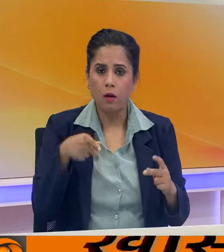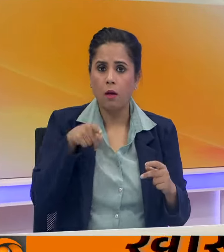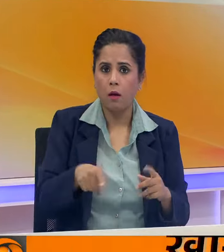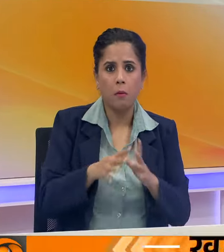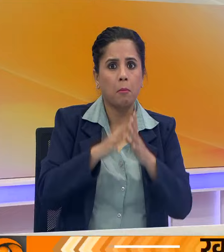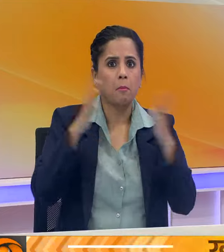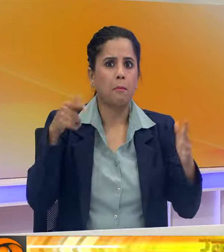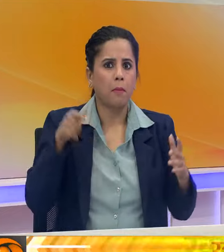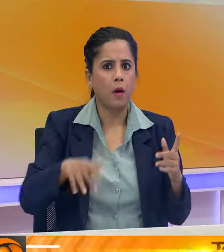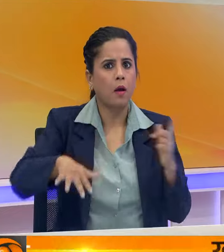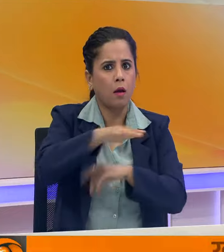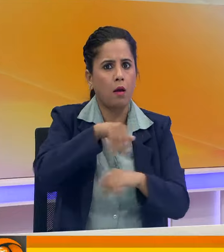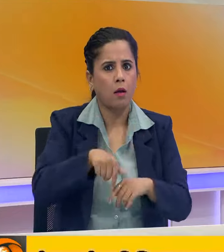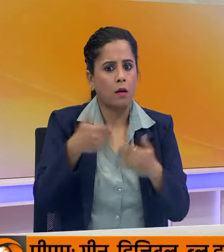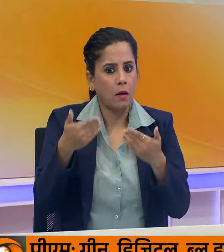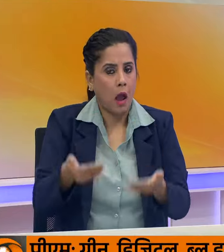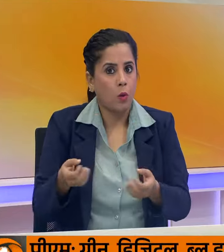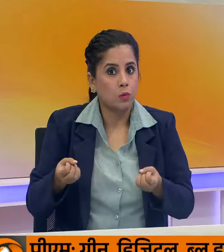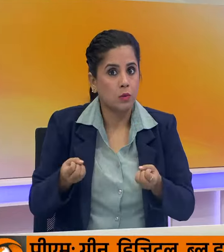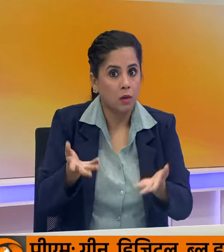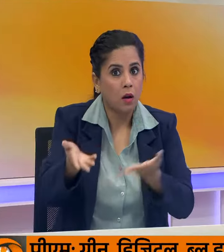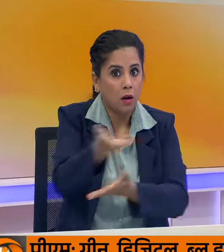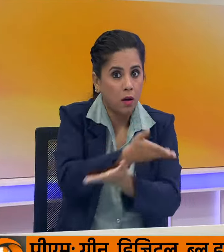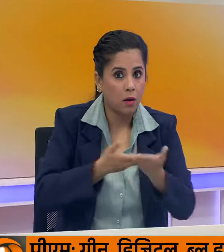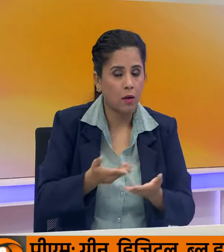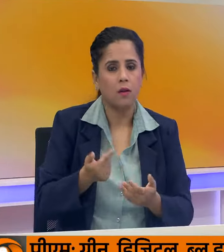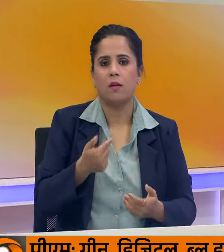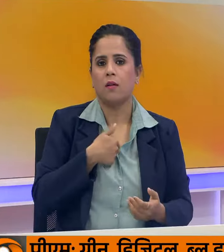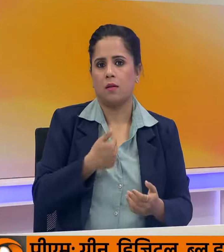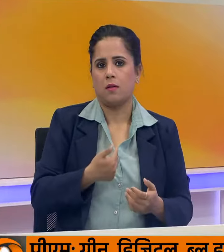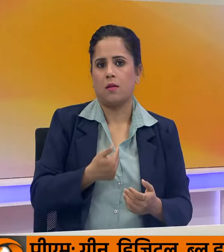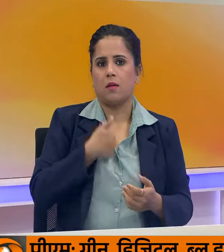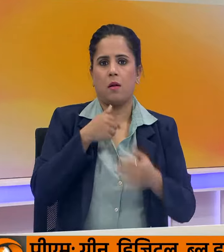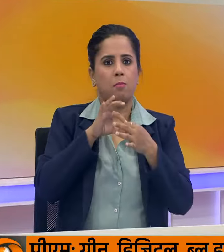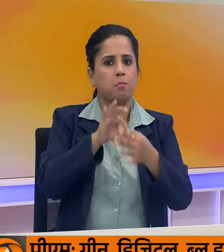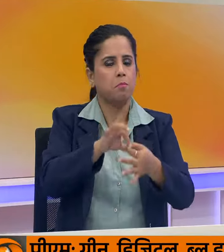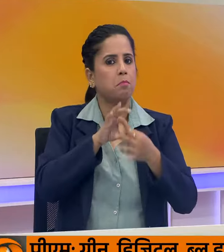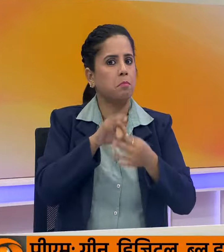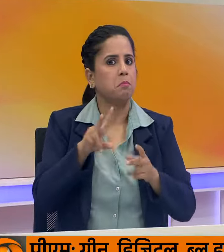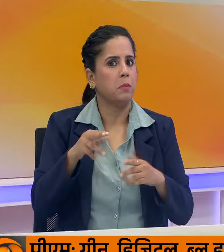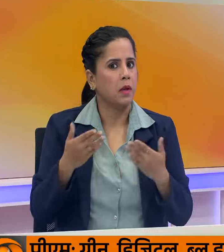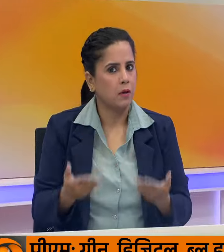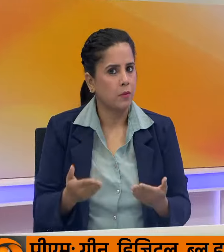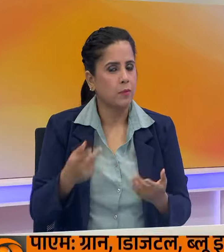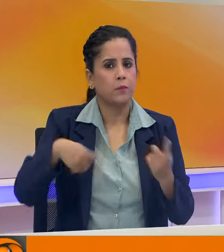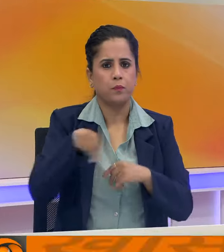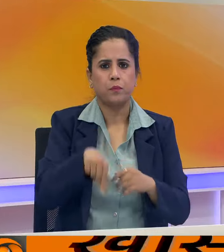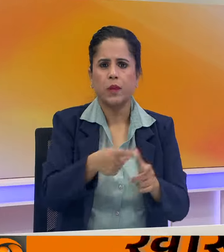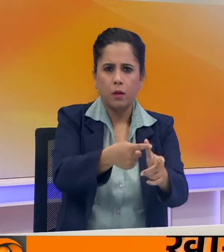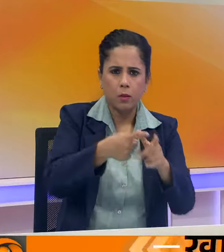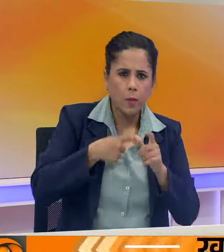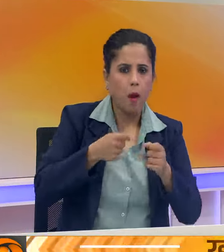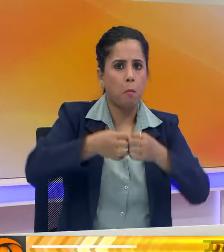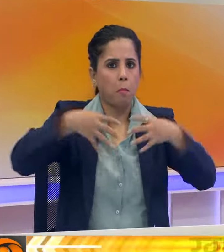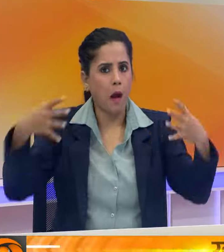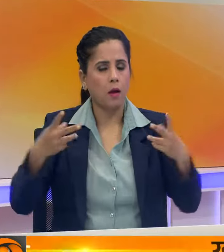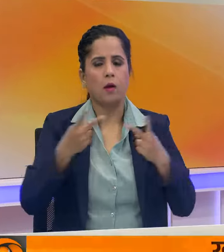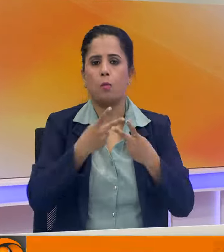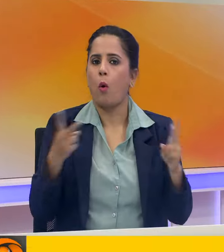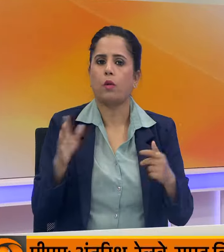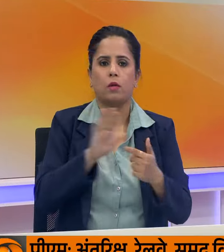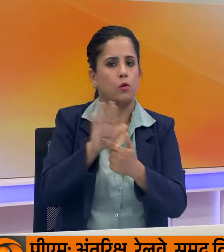इनिशिएटिव को जमीन पर उतारना हमारे संबंधों के स्पीड और स्केल को दर्शाता